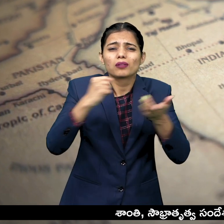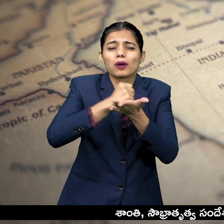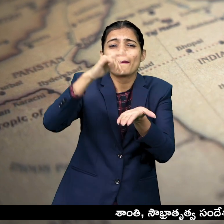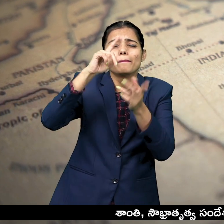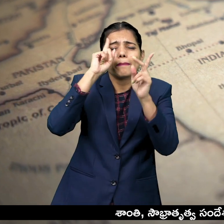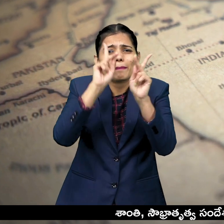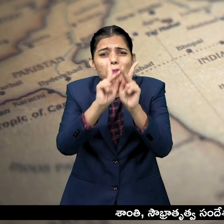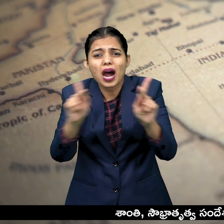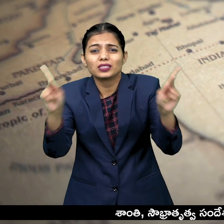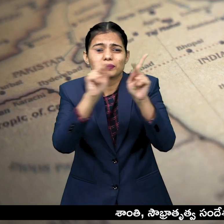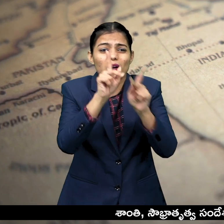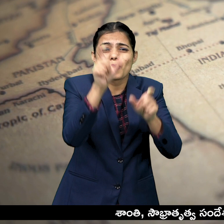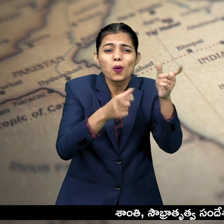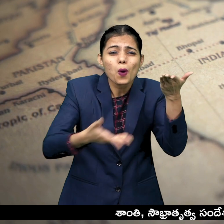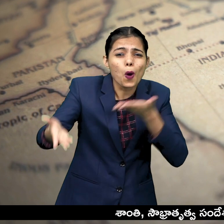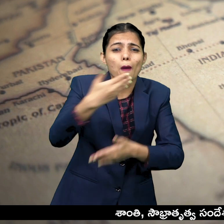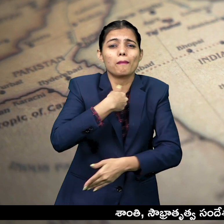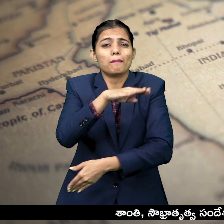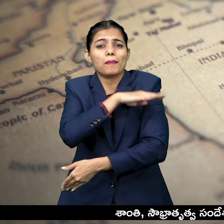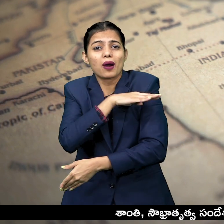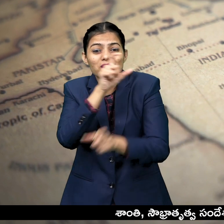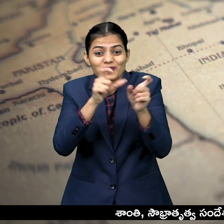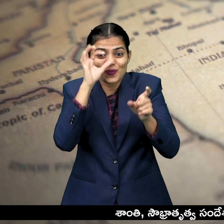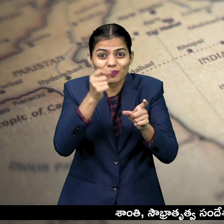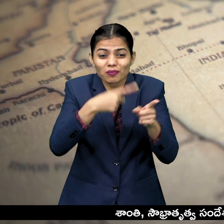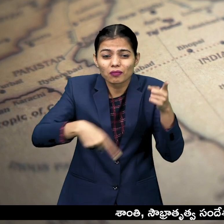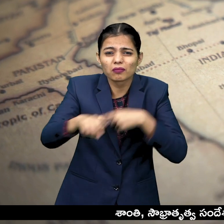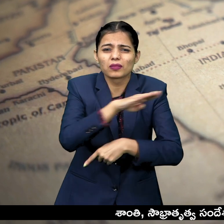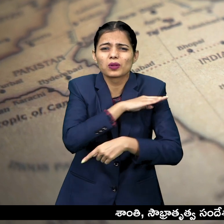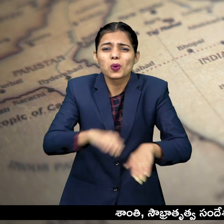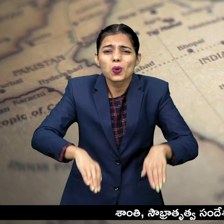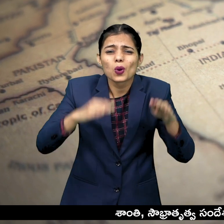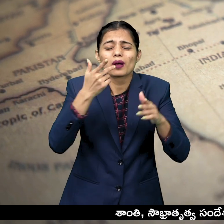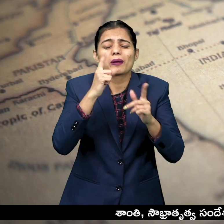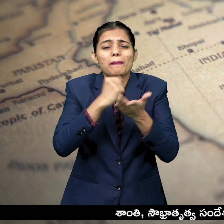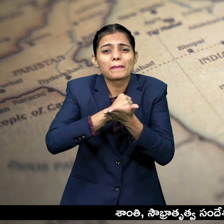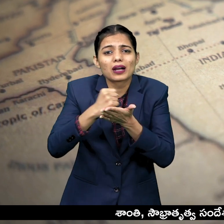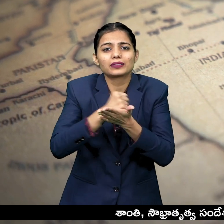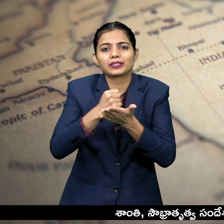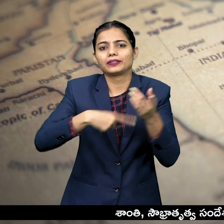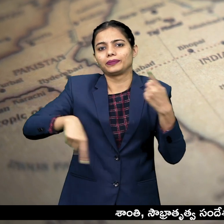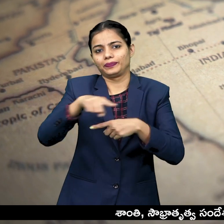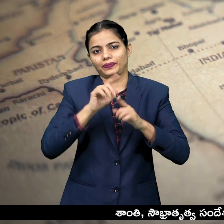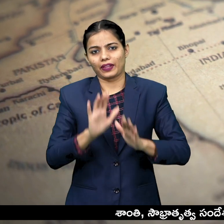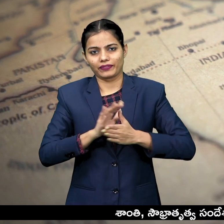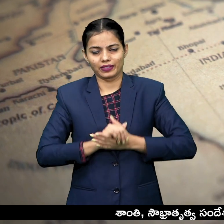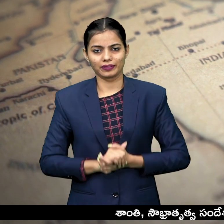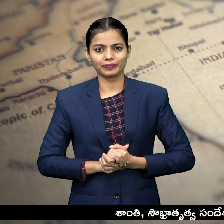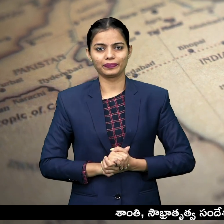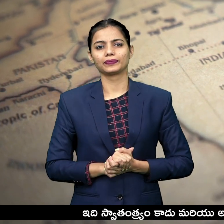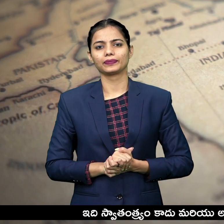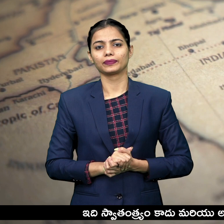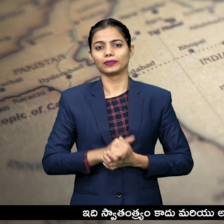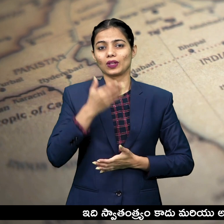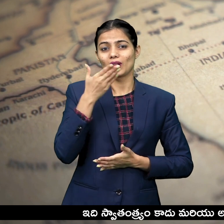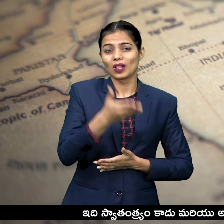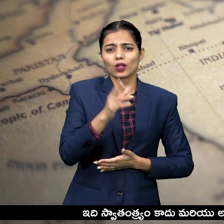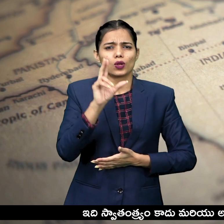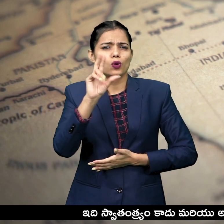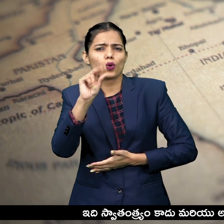ప్రయత్నించారు. ఇది స్వాతంత్ర్యం